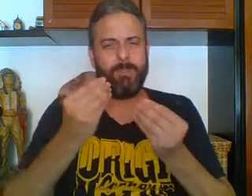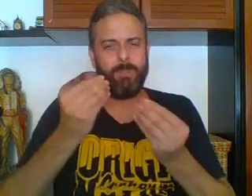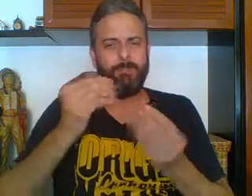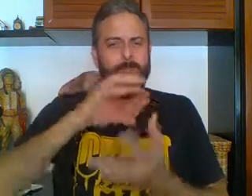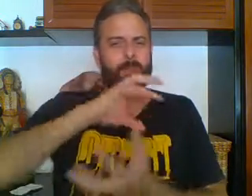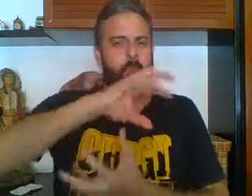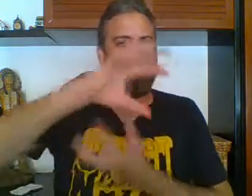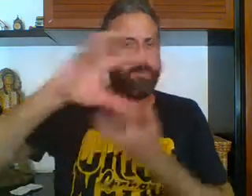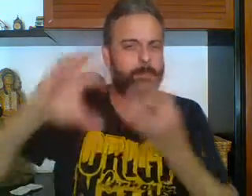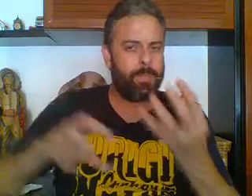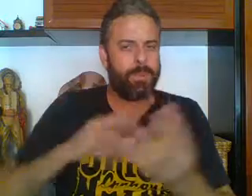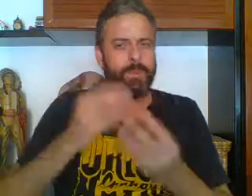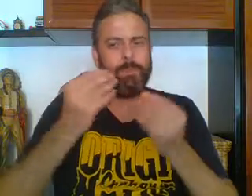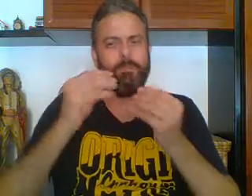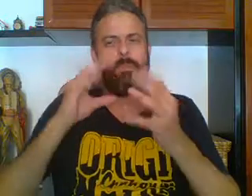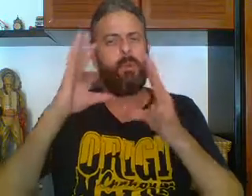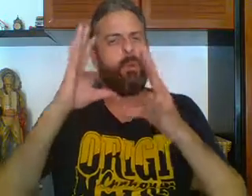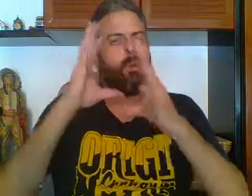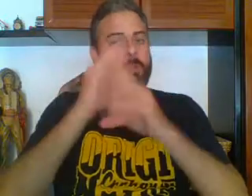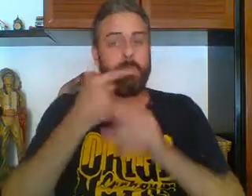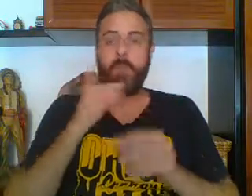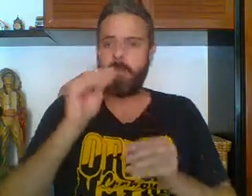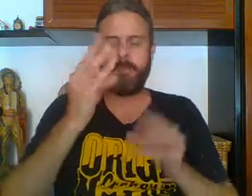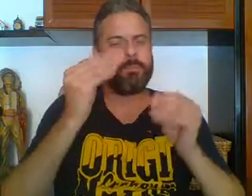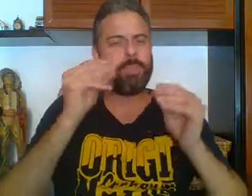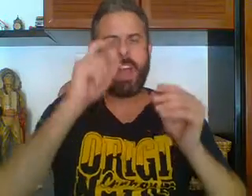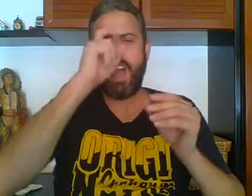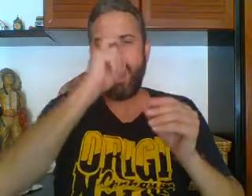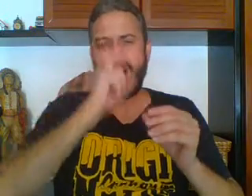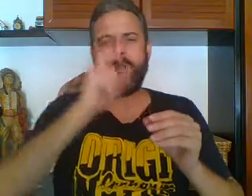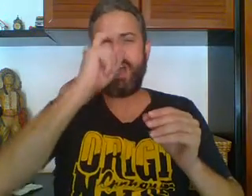trabajo que está haciendo Astana a la hora de